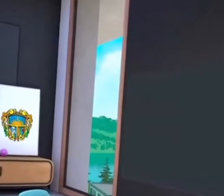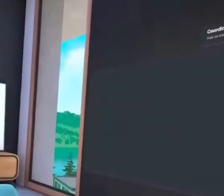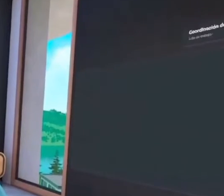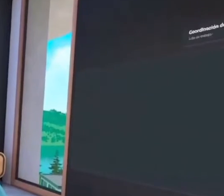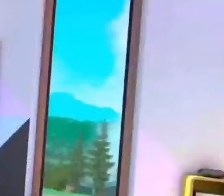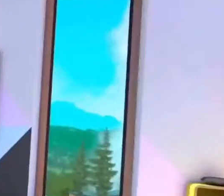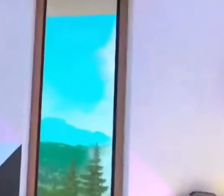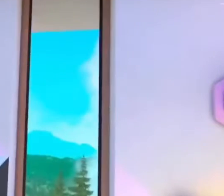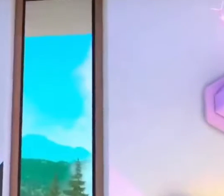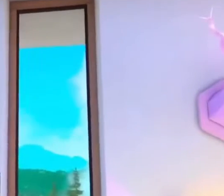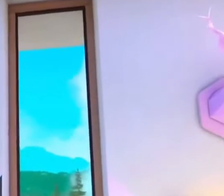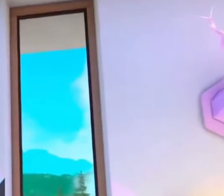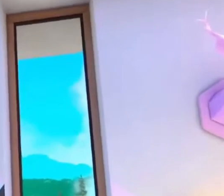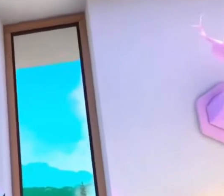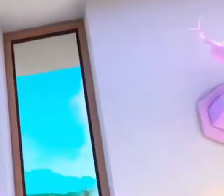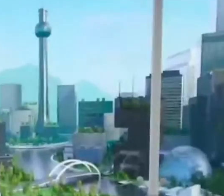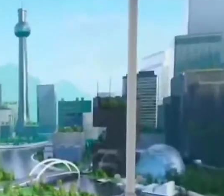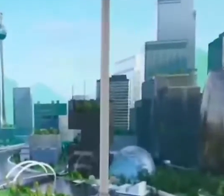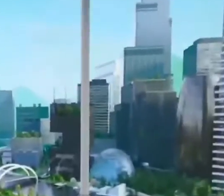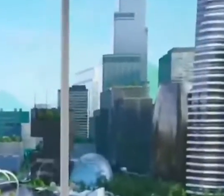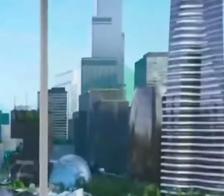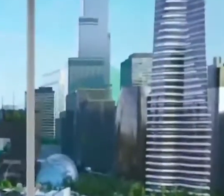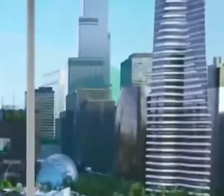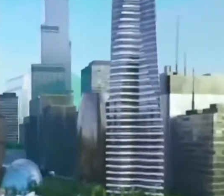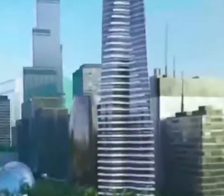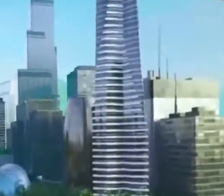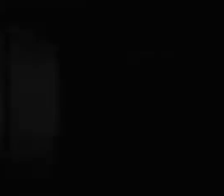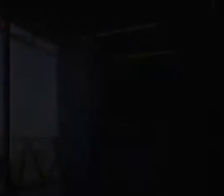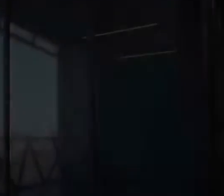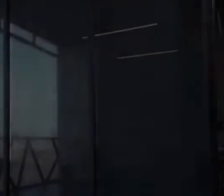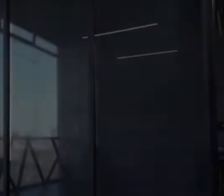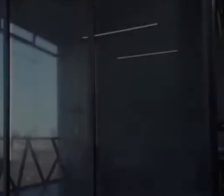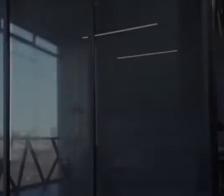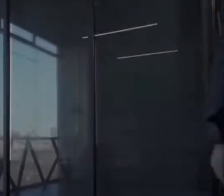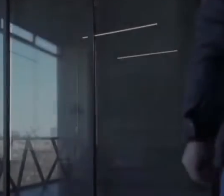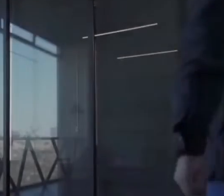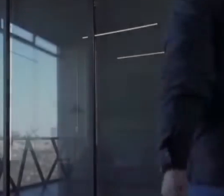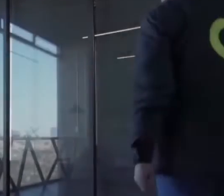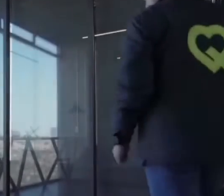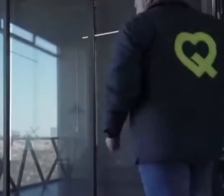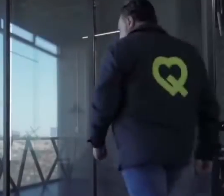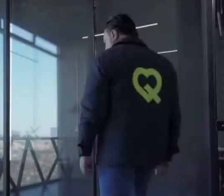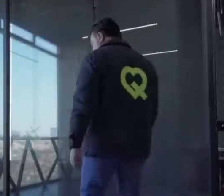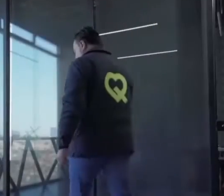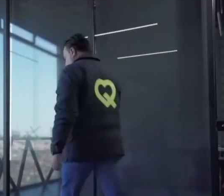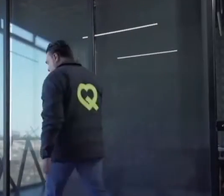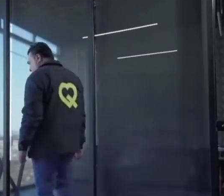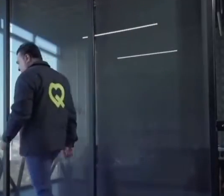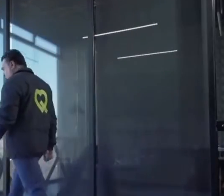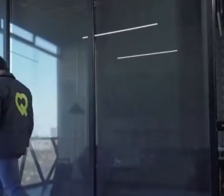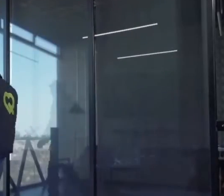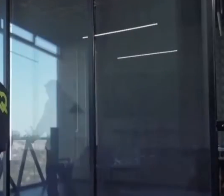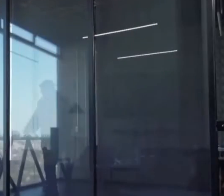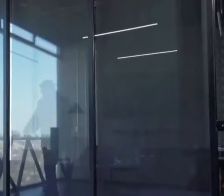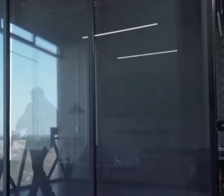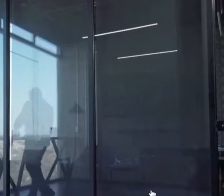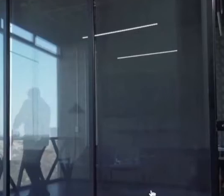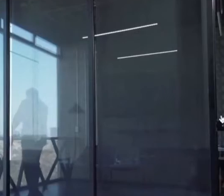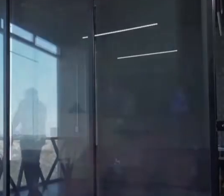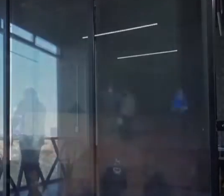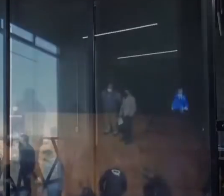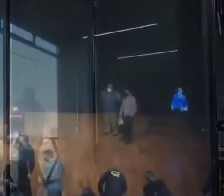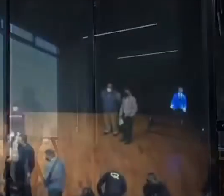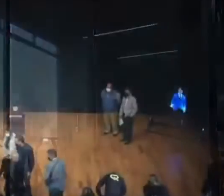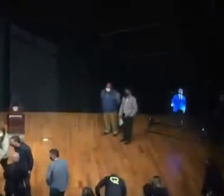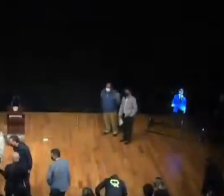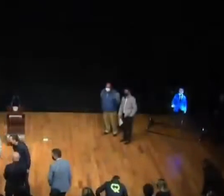por Luis Nava. Justamente siendo referente de este municipio de Querétaro y donde todos los jóvenes universitarios estarán